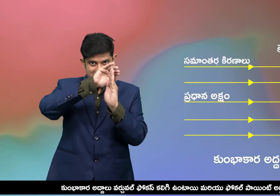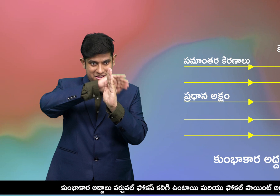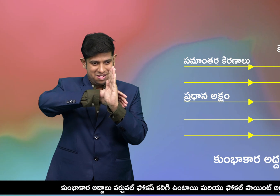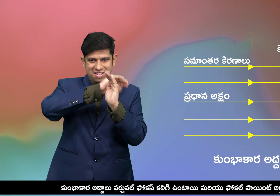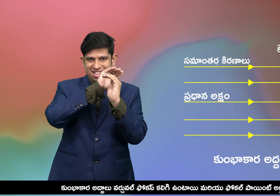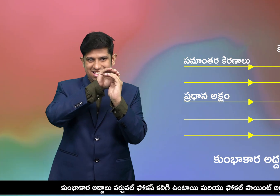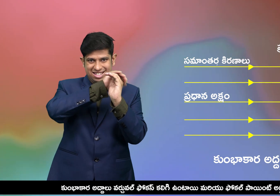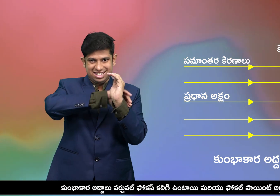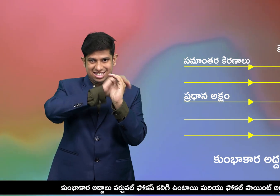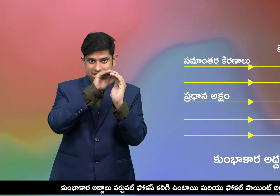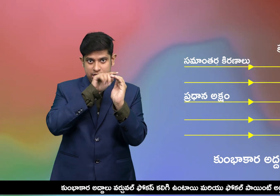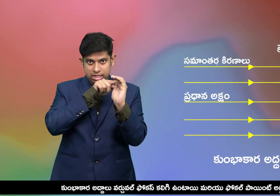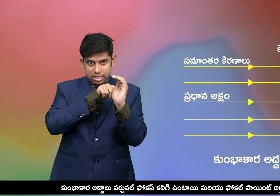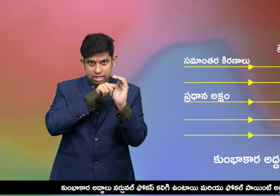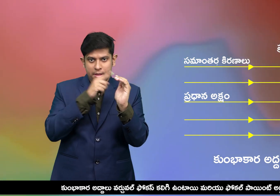మరియు ఫోకల్ పాయింట్ అద్దం వెనుక ఉంటుంది.